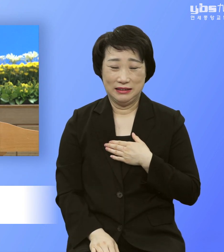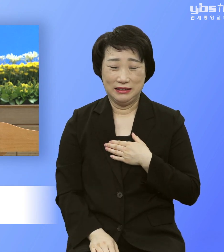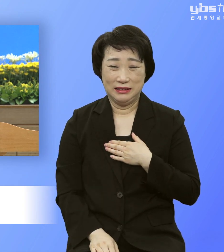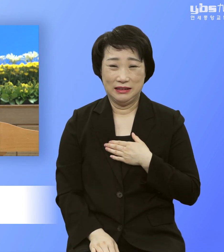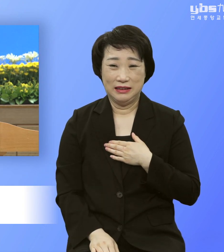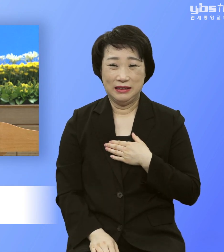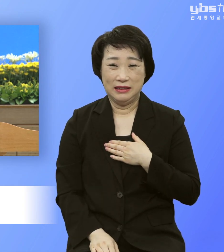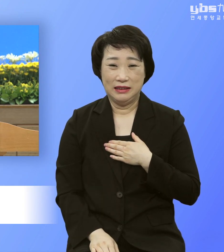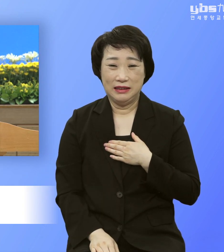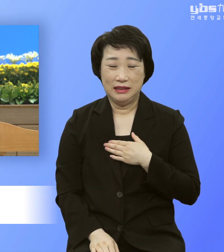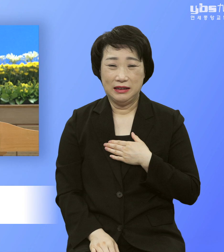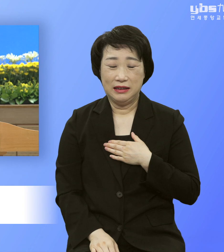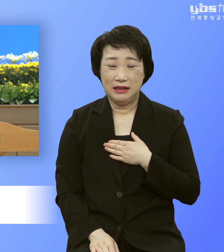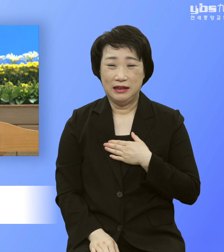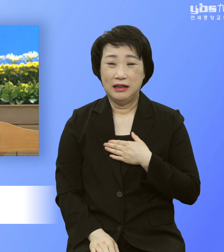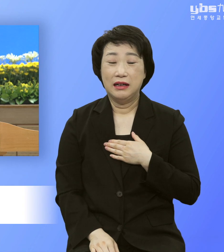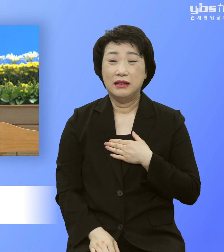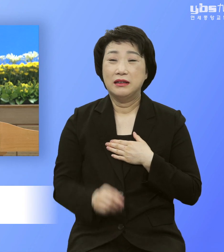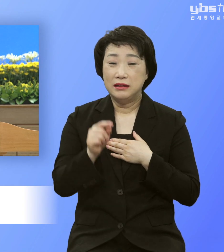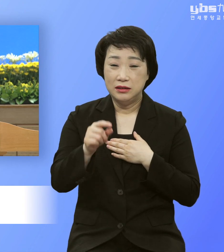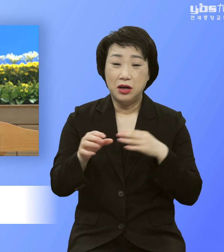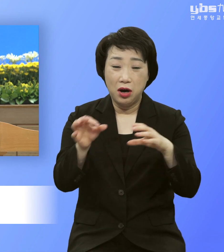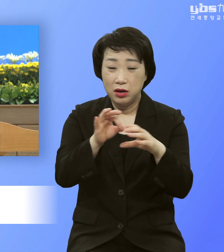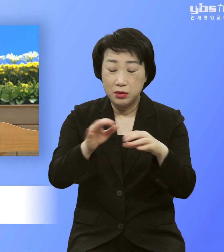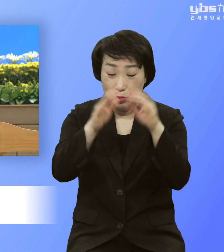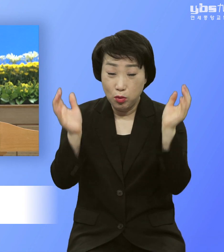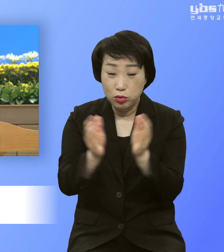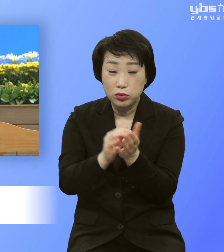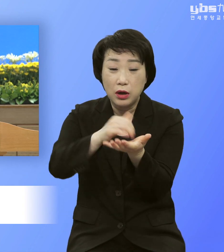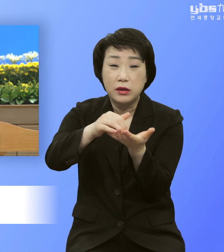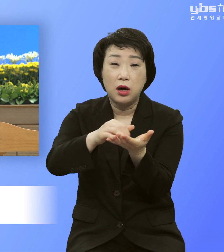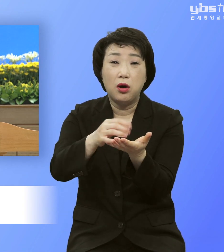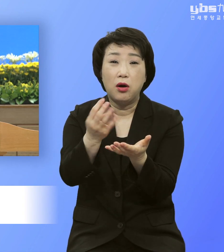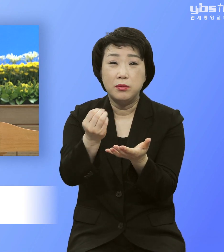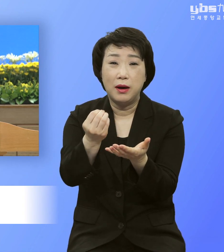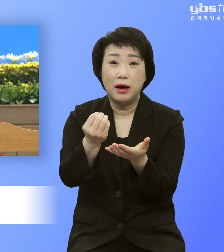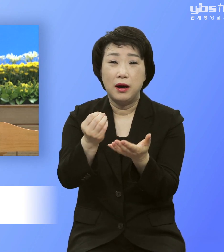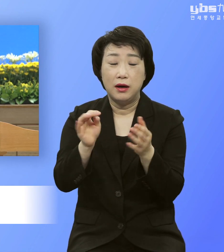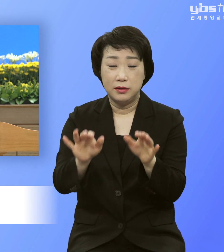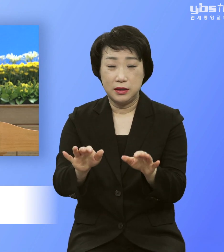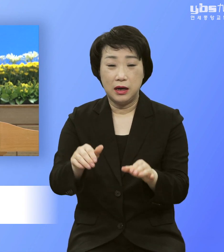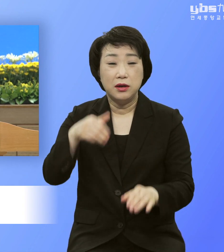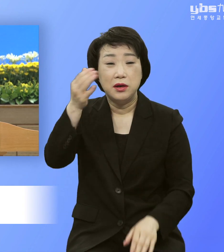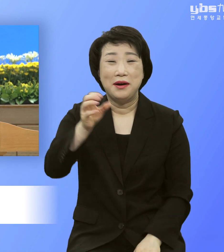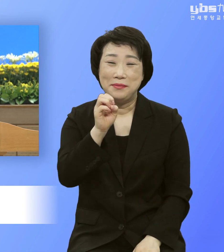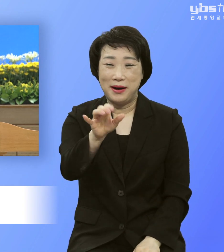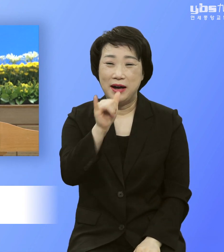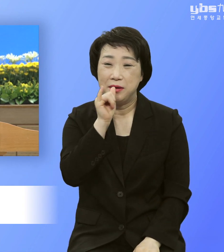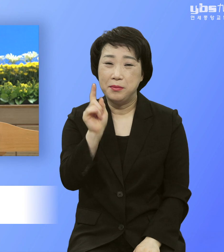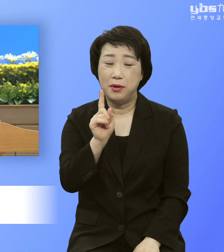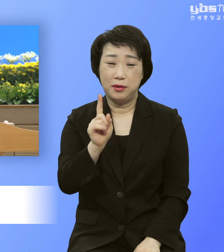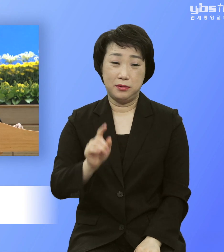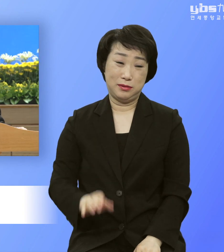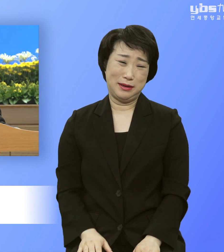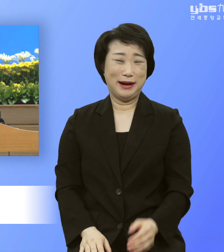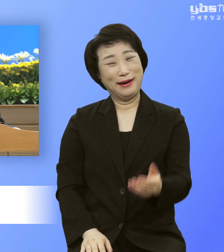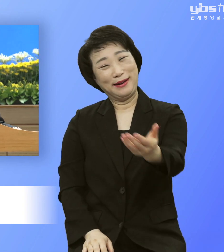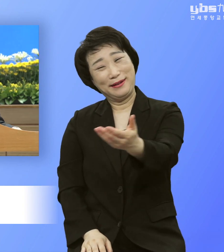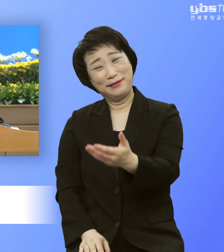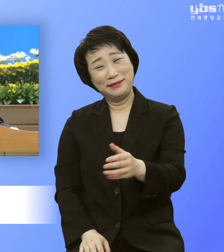그리고 그 돈을 다 보태봤어요. 그 다음에 하는 말이,